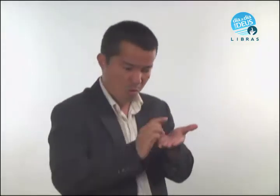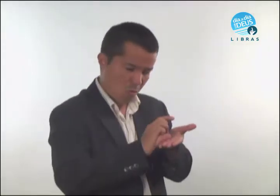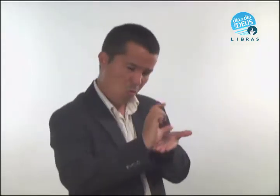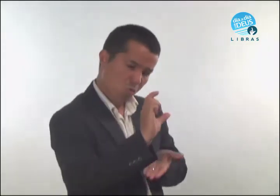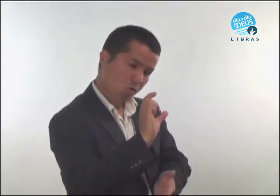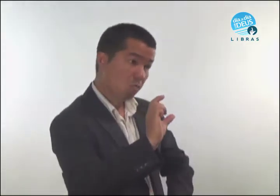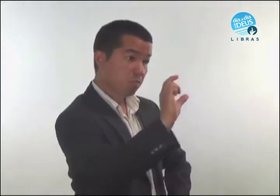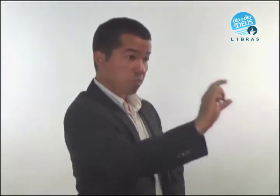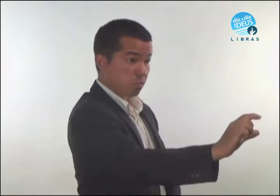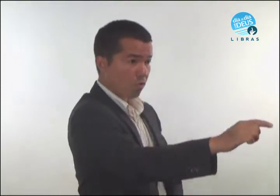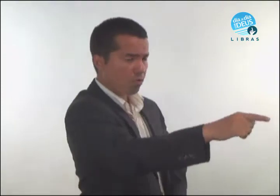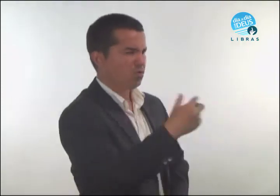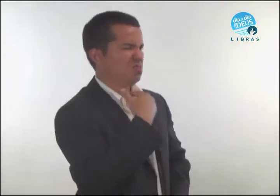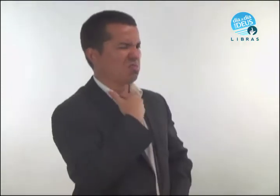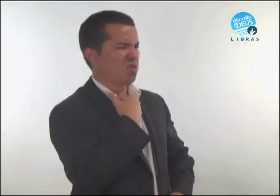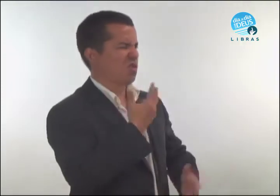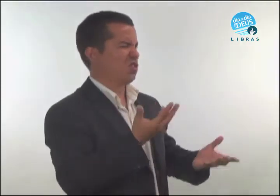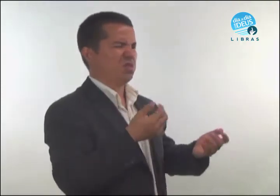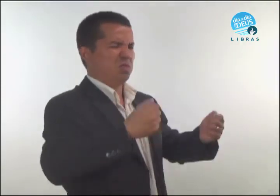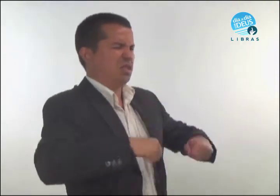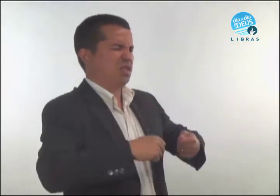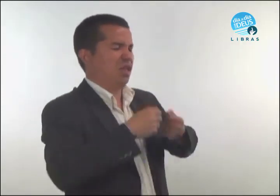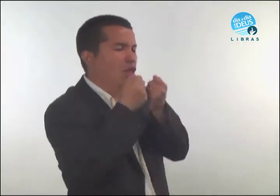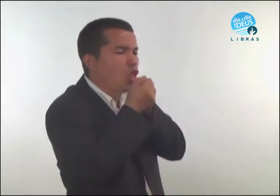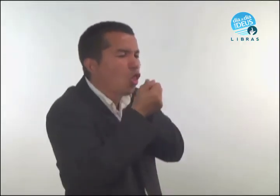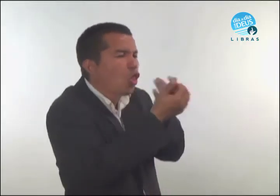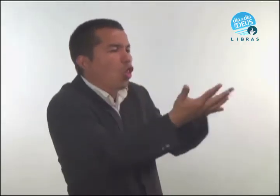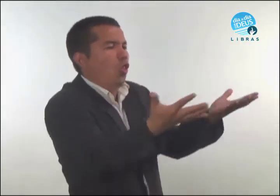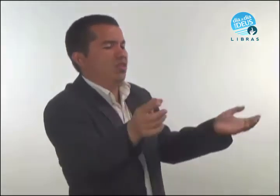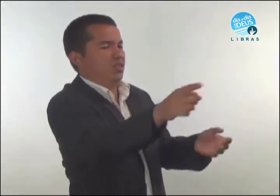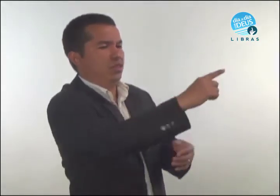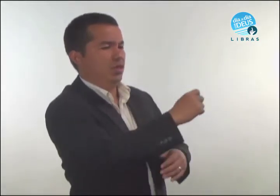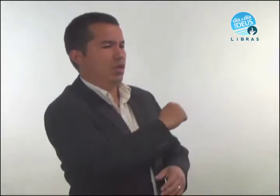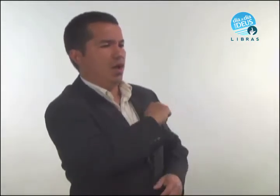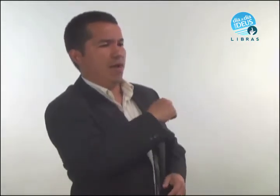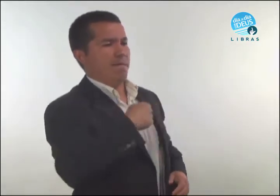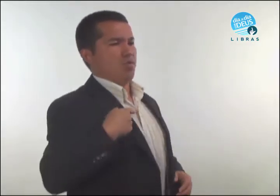deve satisfação para ninguém, muito menos para esses apóstolos.